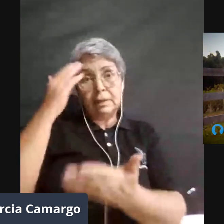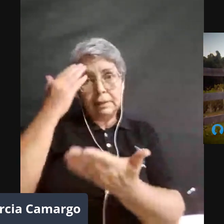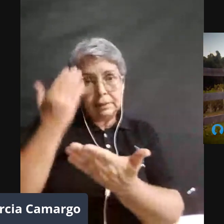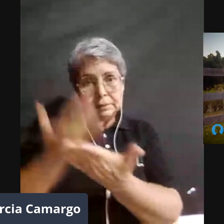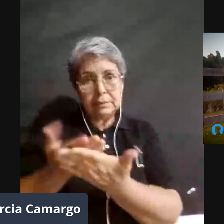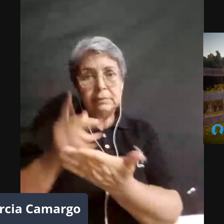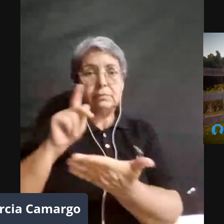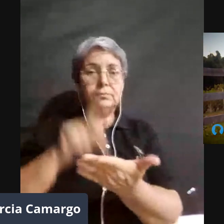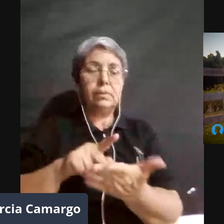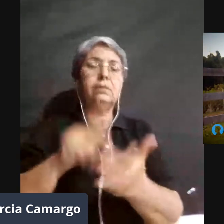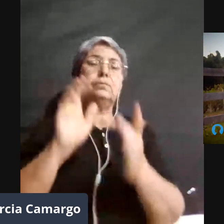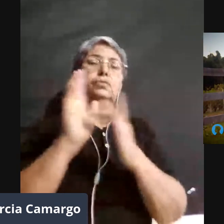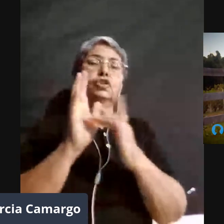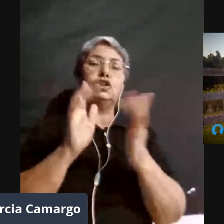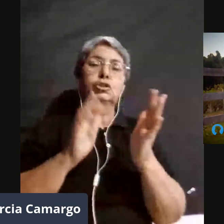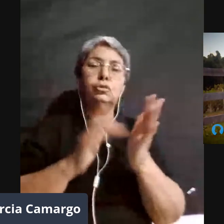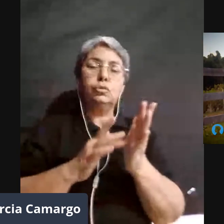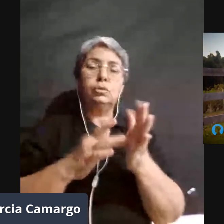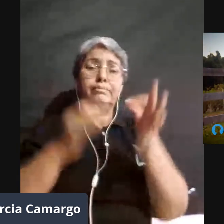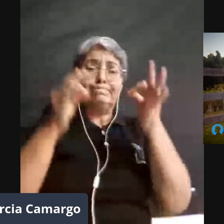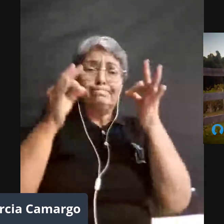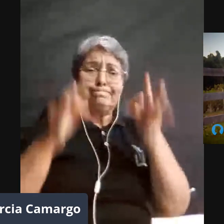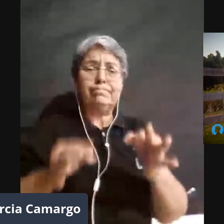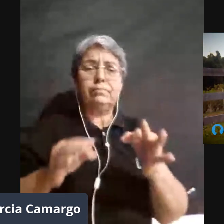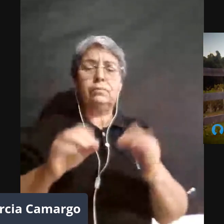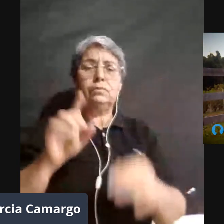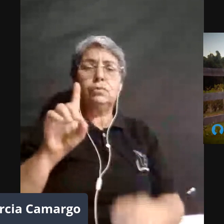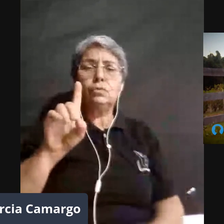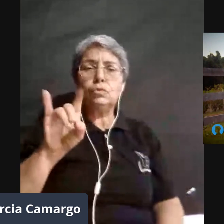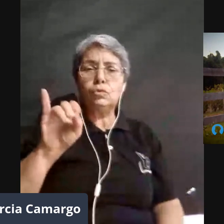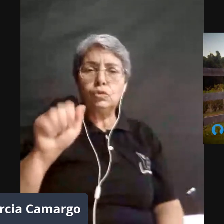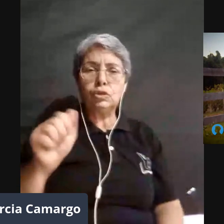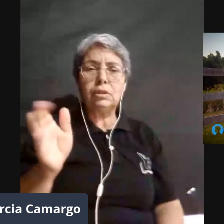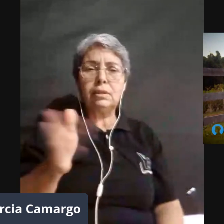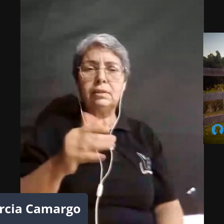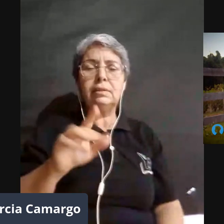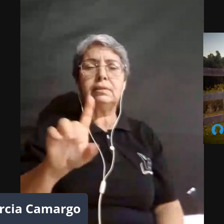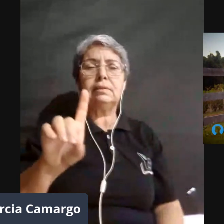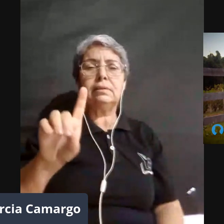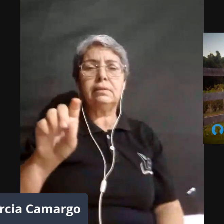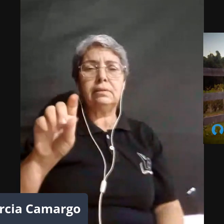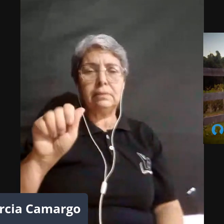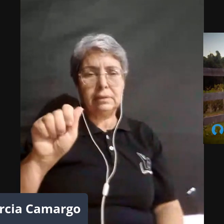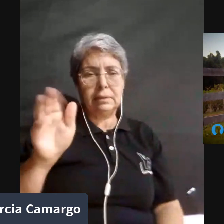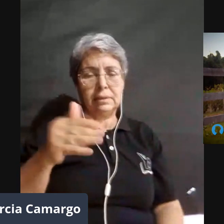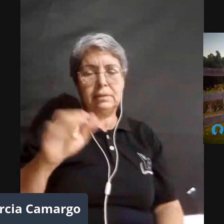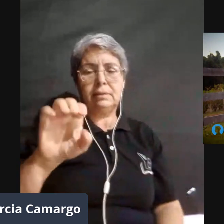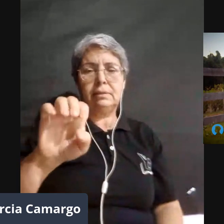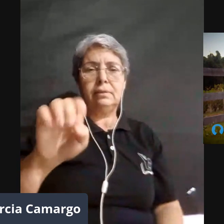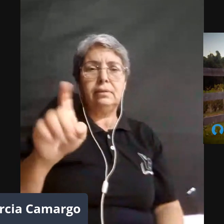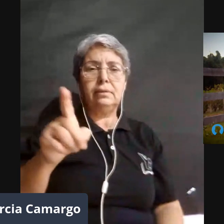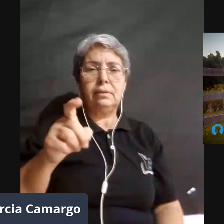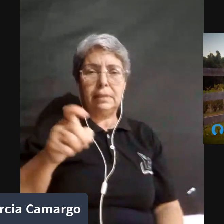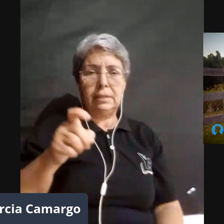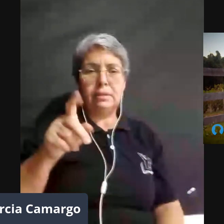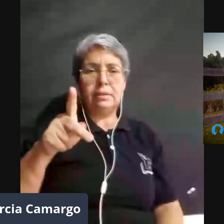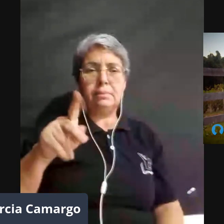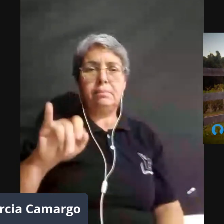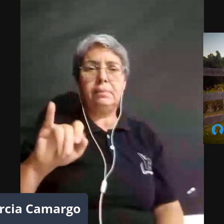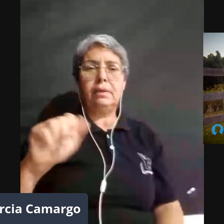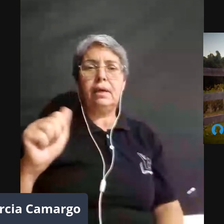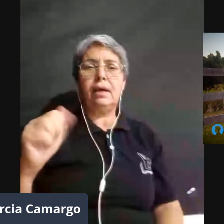E, meus irmãos, diminuir as expectativas de Deus para desculpar um povo que é descuidado